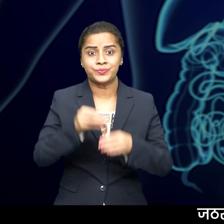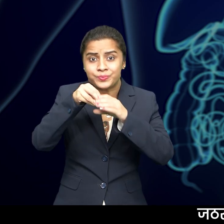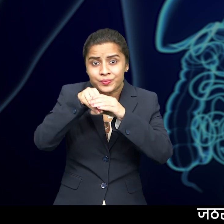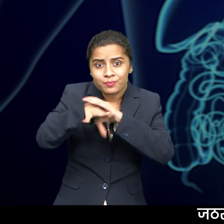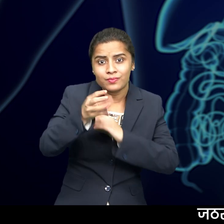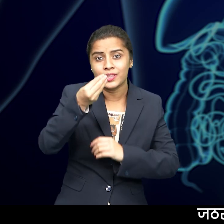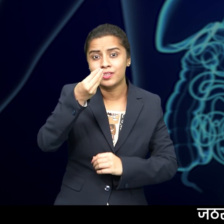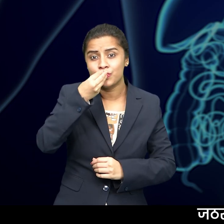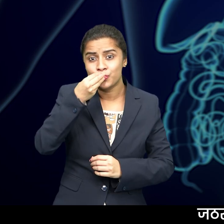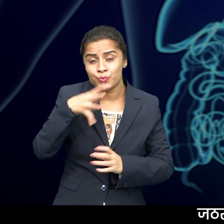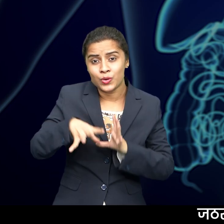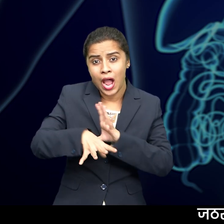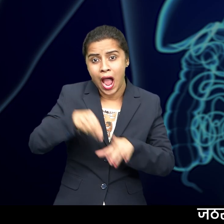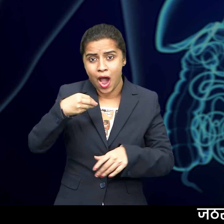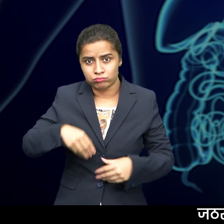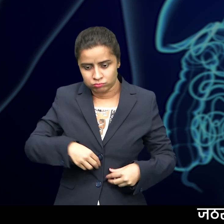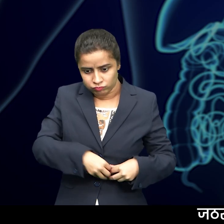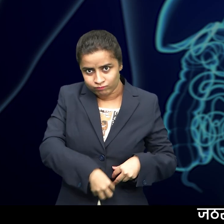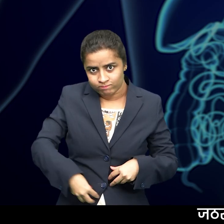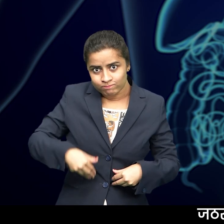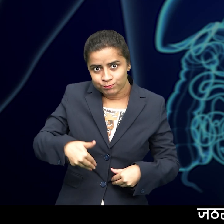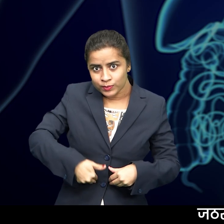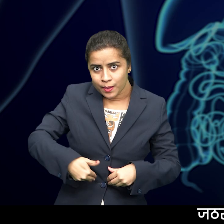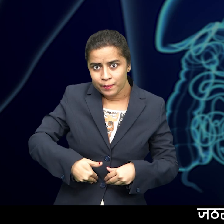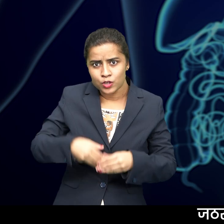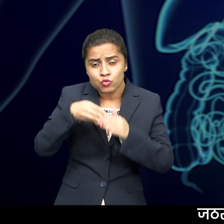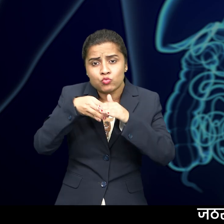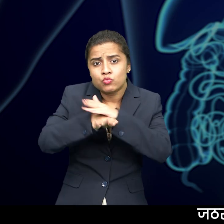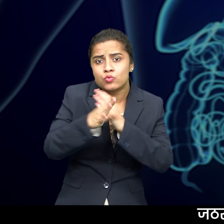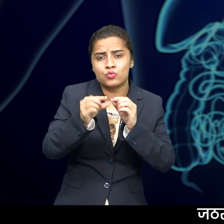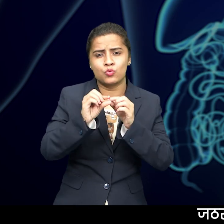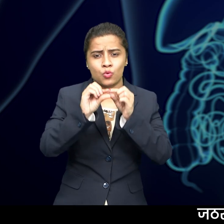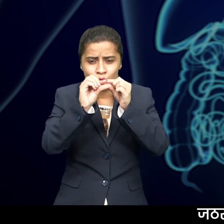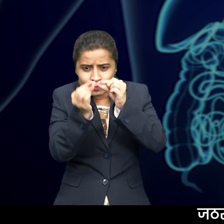जठर निर्गम संवरणी।